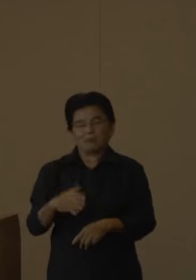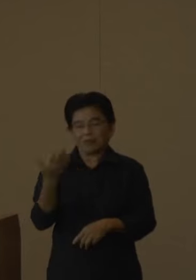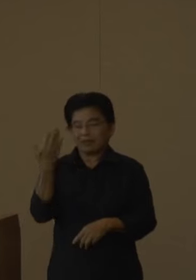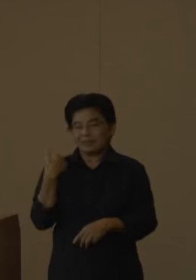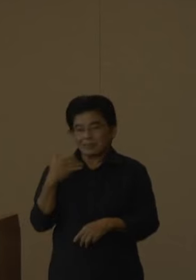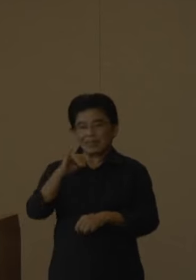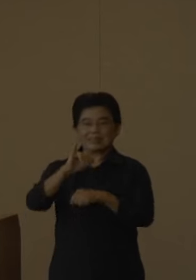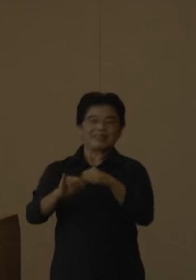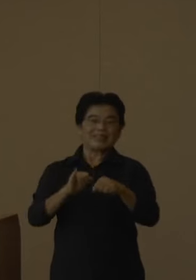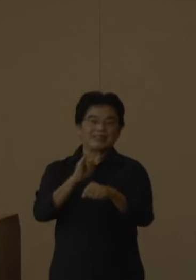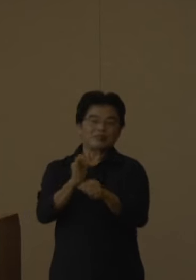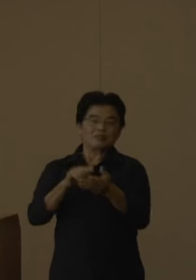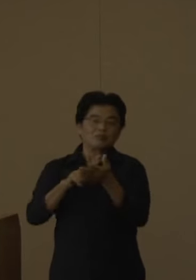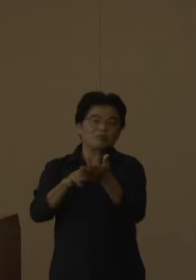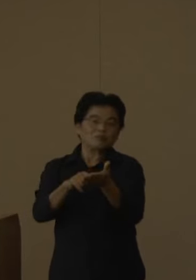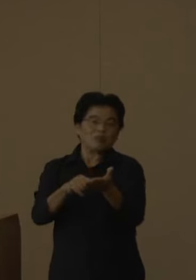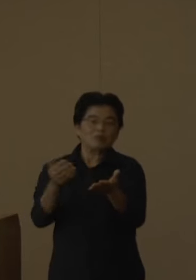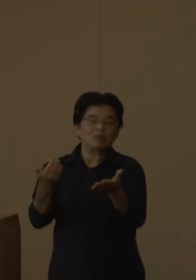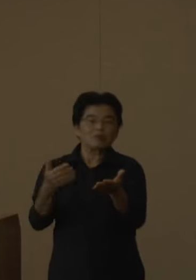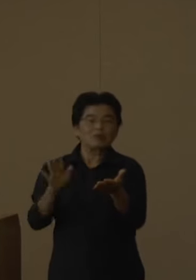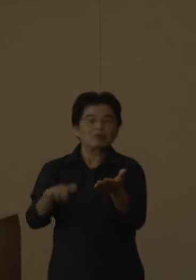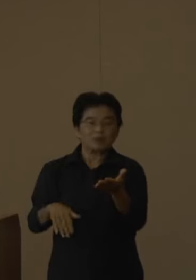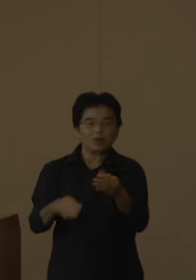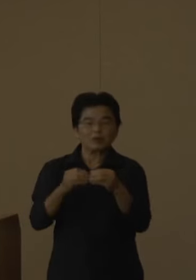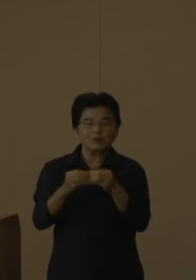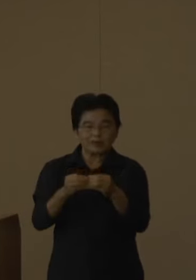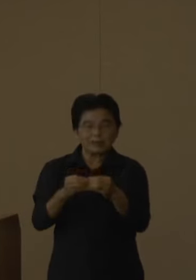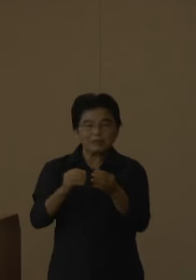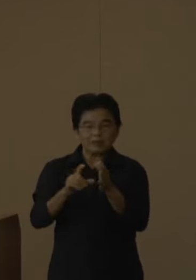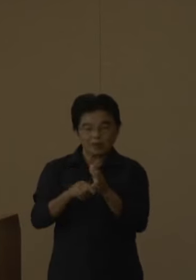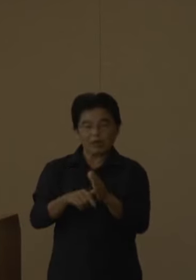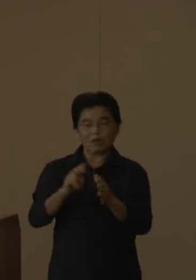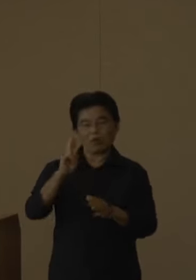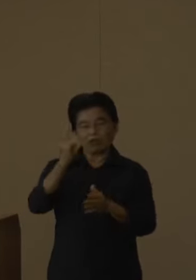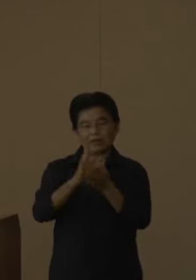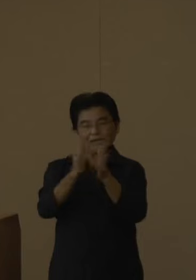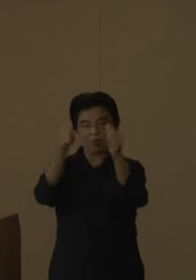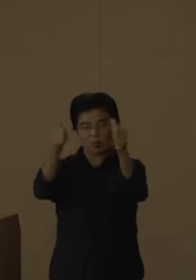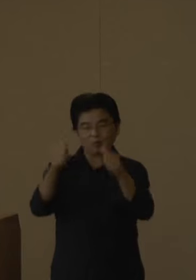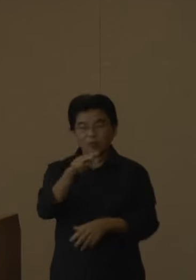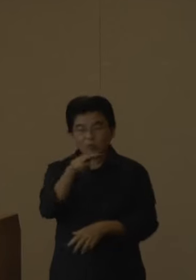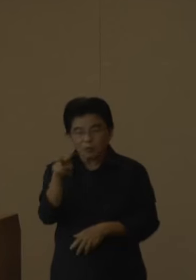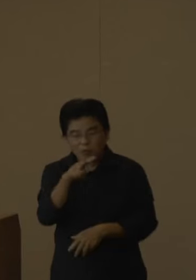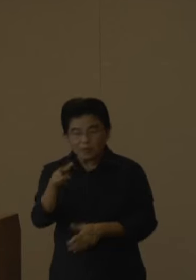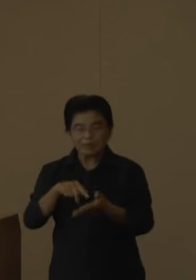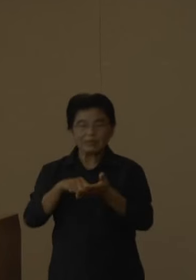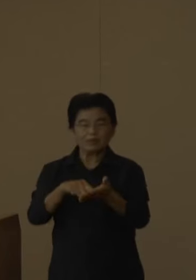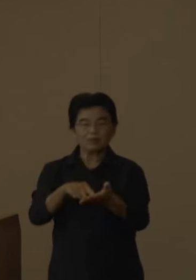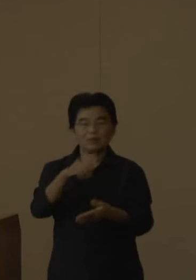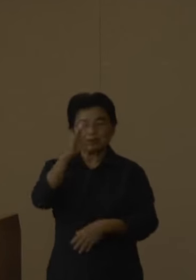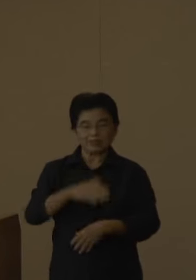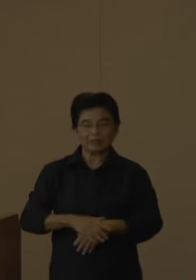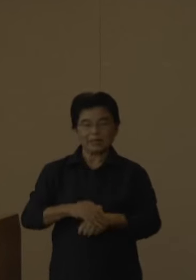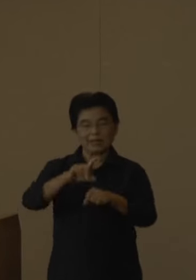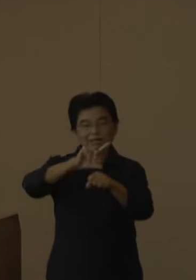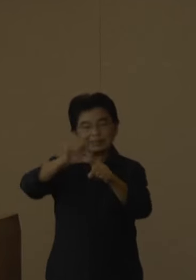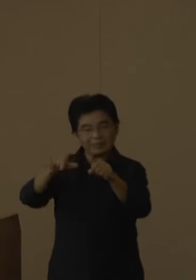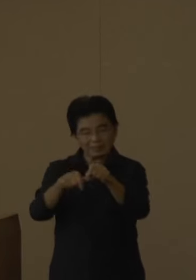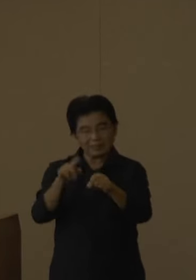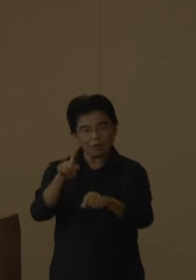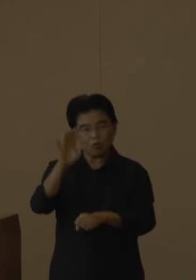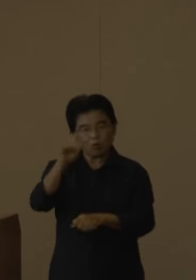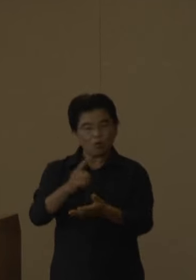の申し込みが必要となっております。詳しくは沖縄県ホームページをご覧の上お申し込みください。 SDGs の今後の